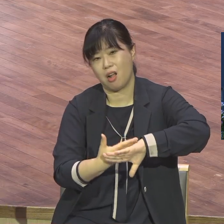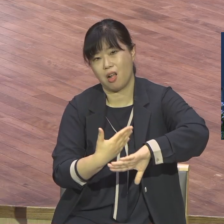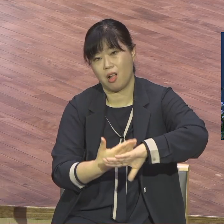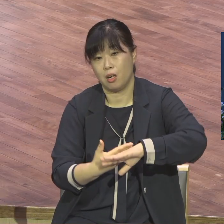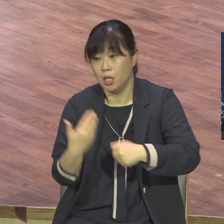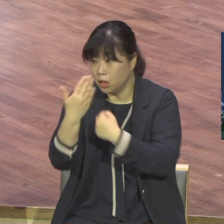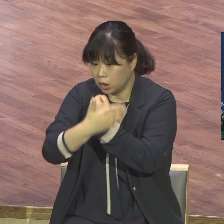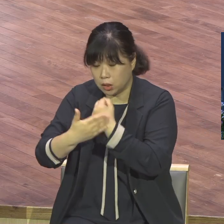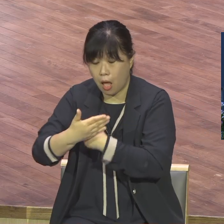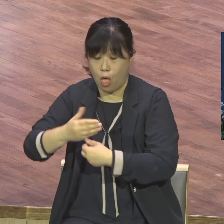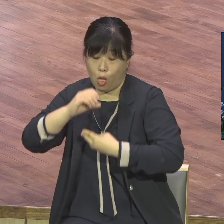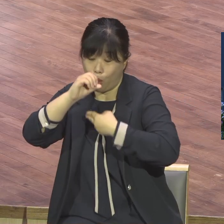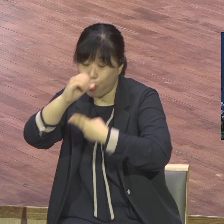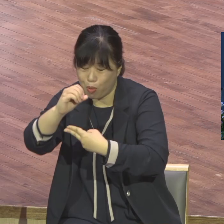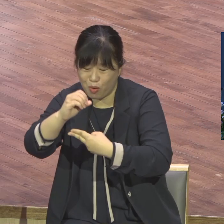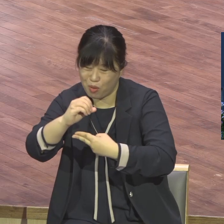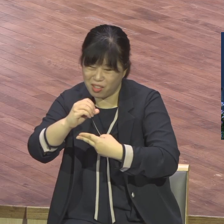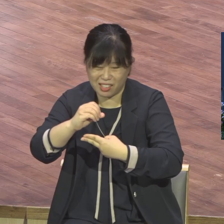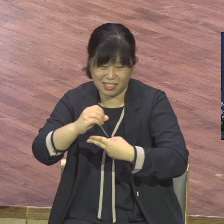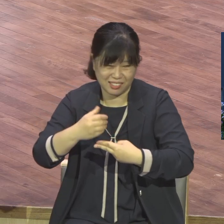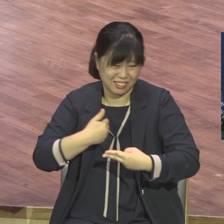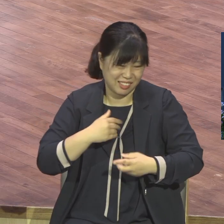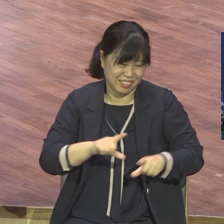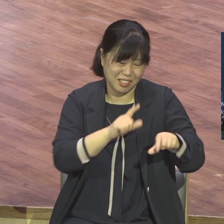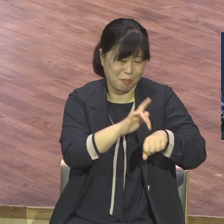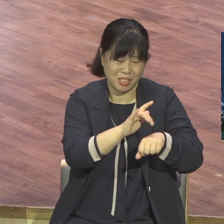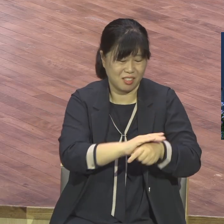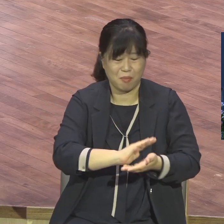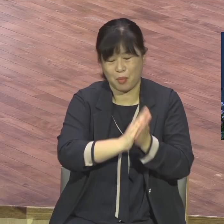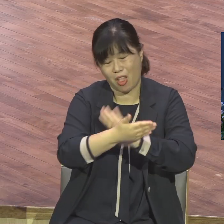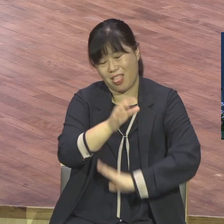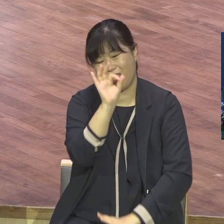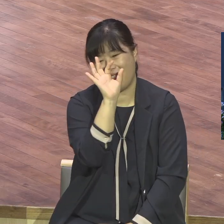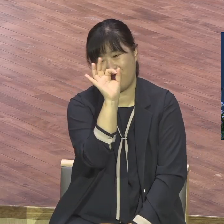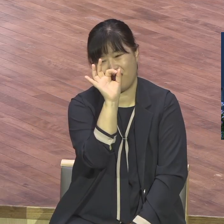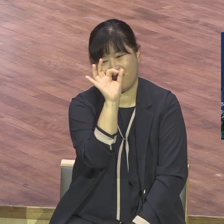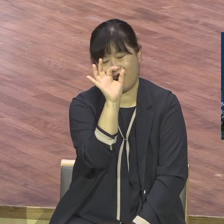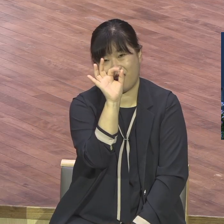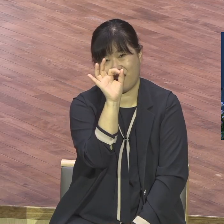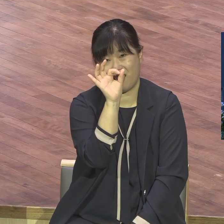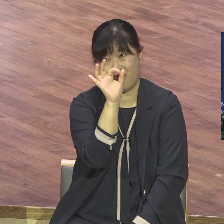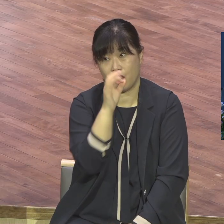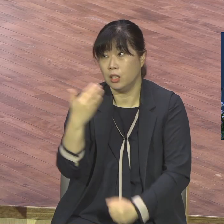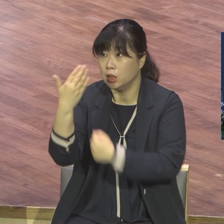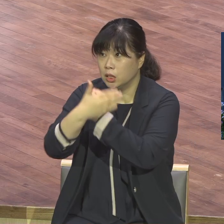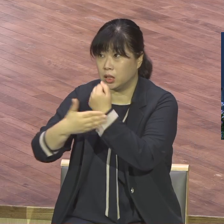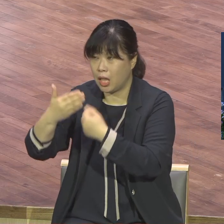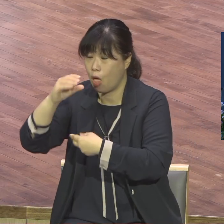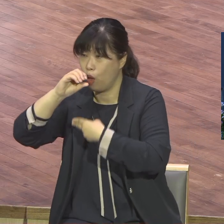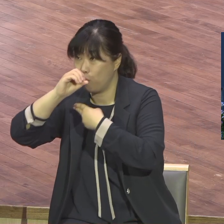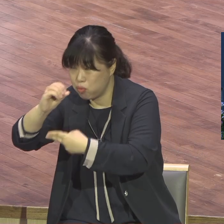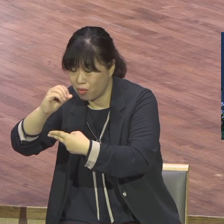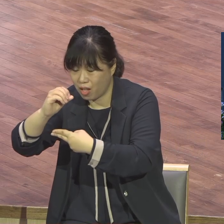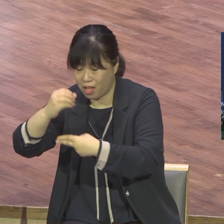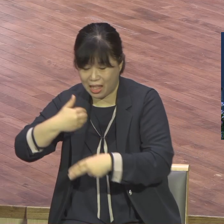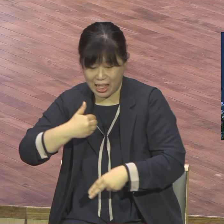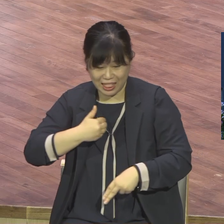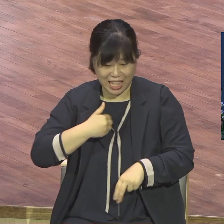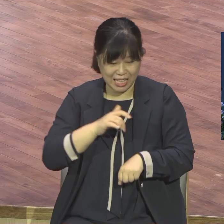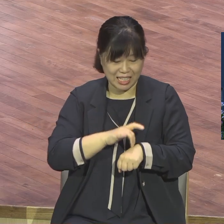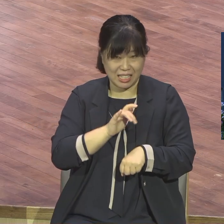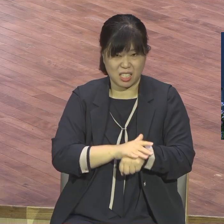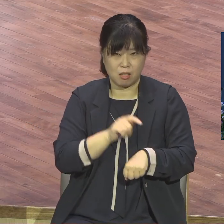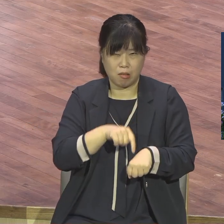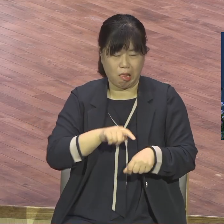하나도 변화가 없는 겁니다. 은혜를 못 받으니까 율법 정죄 그대로 가지고 있습니다. 10년, 20년, 30년